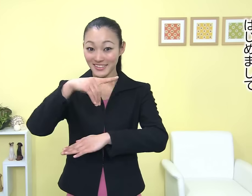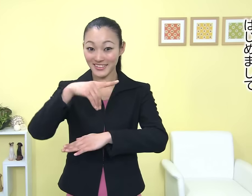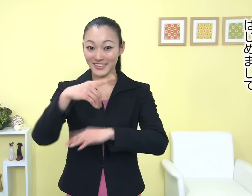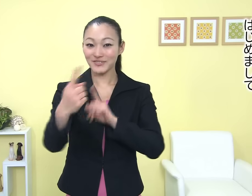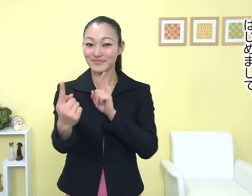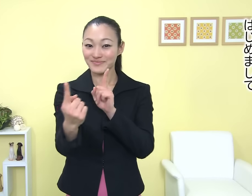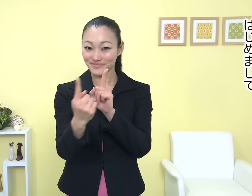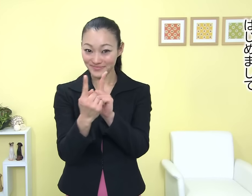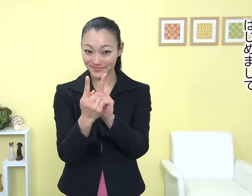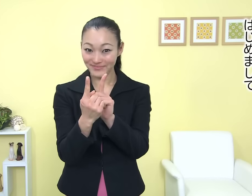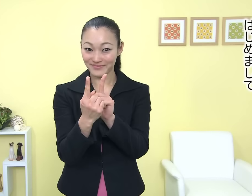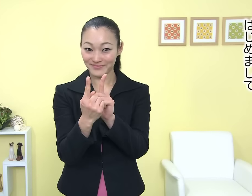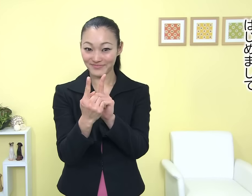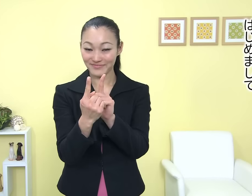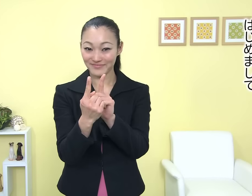はじめまして。